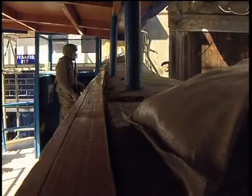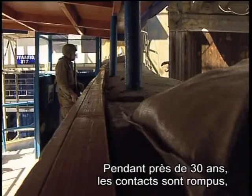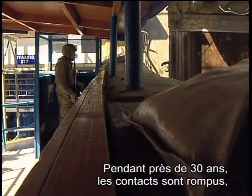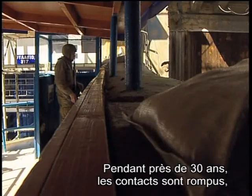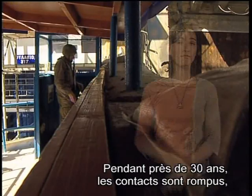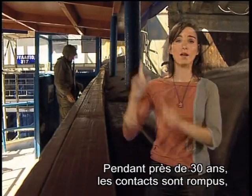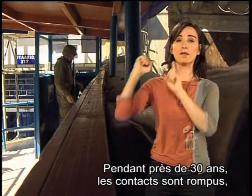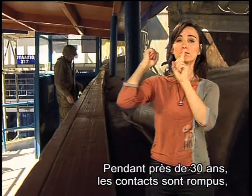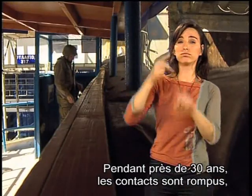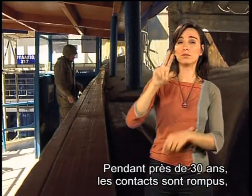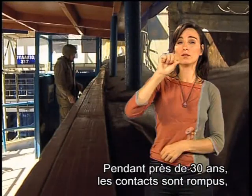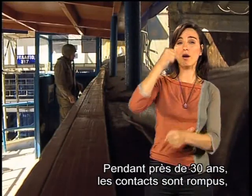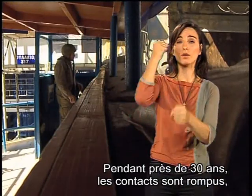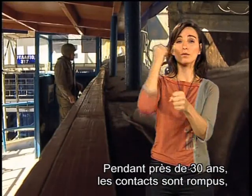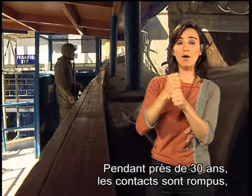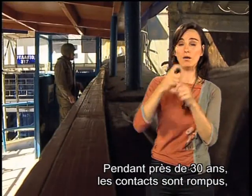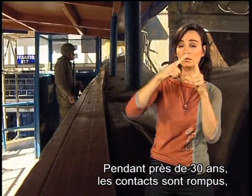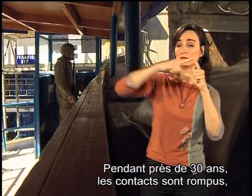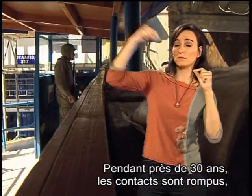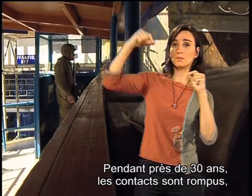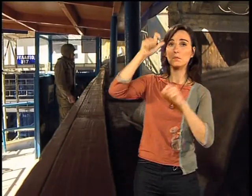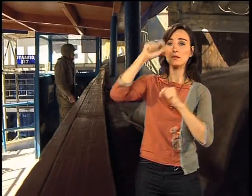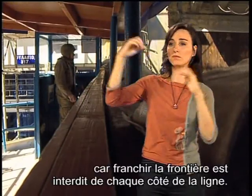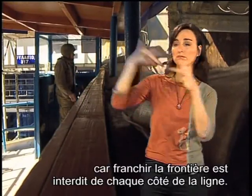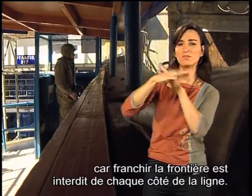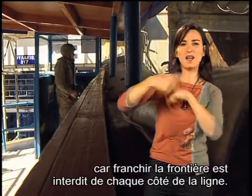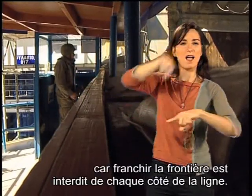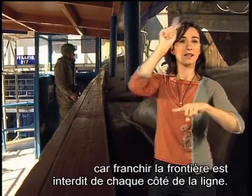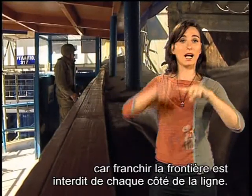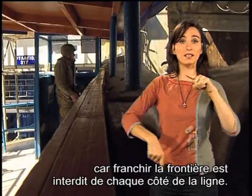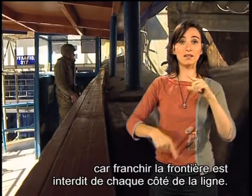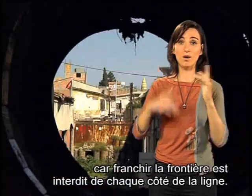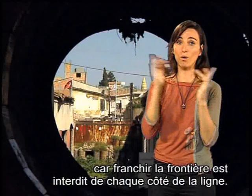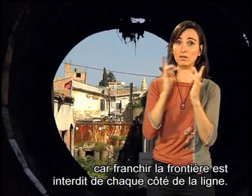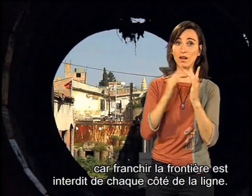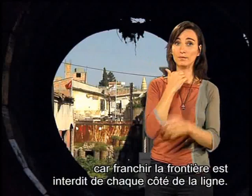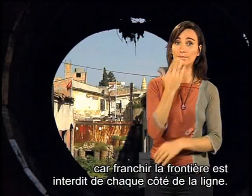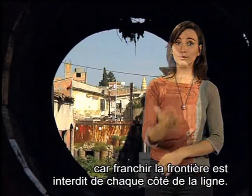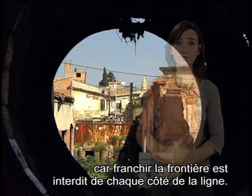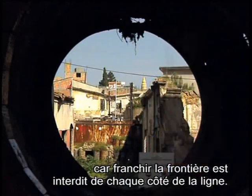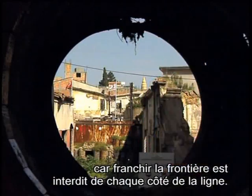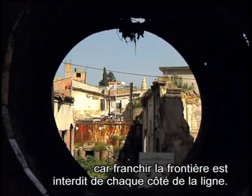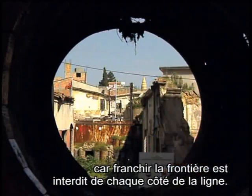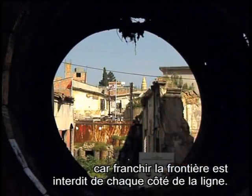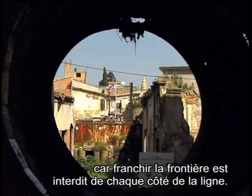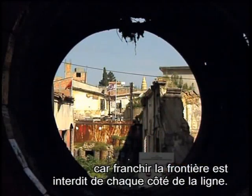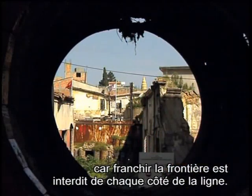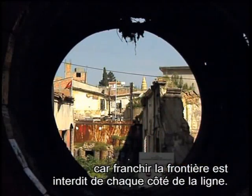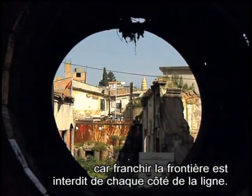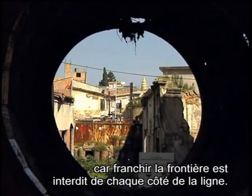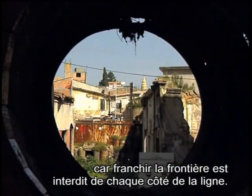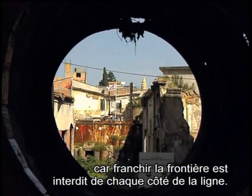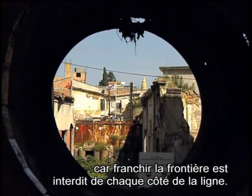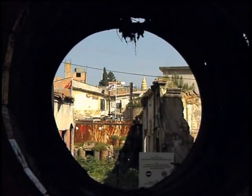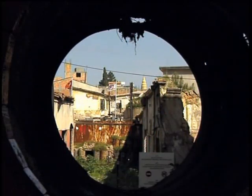Pendant près de 30 ans, les contacts sont rompus. Car franchir la frontière est interdit de chaque côté de la ligne.